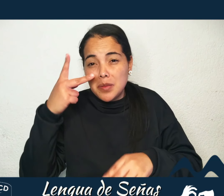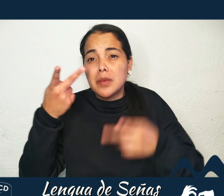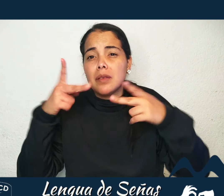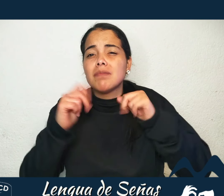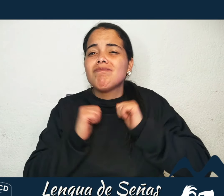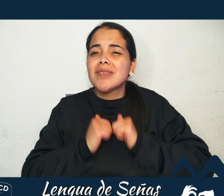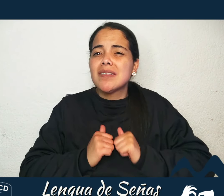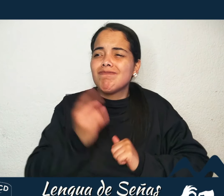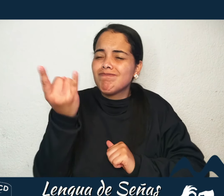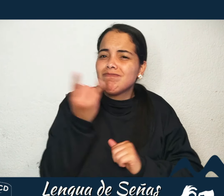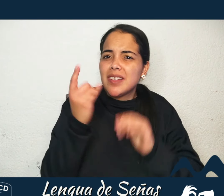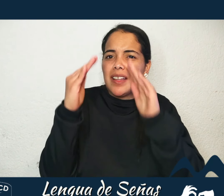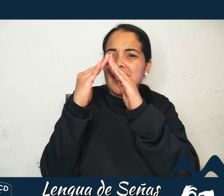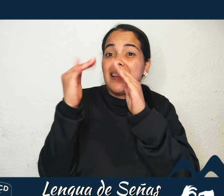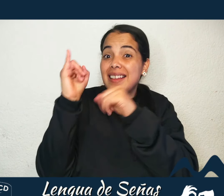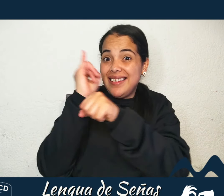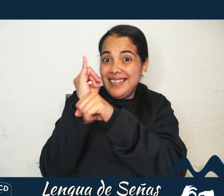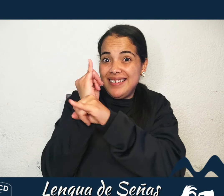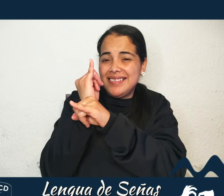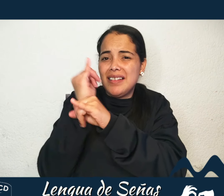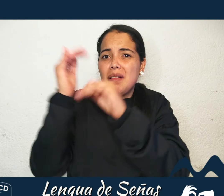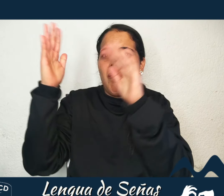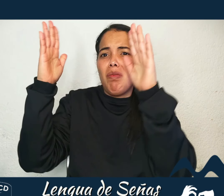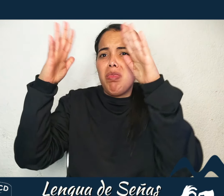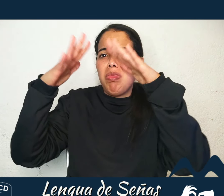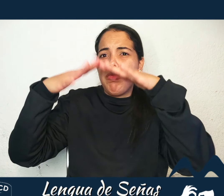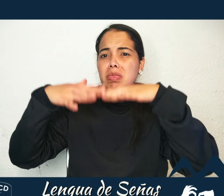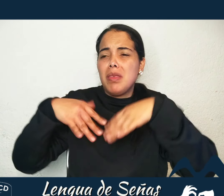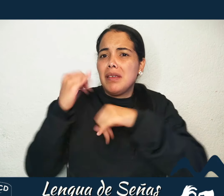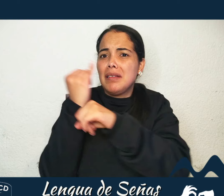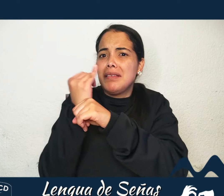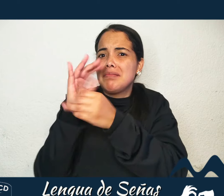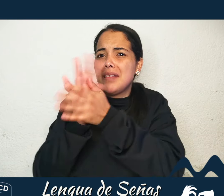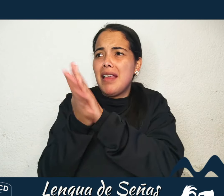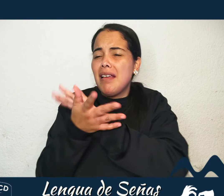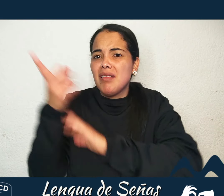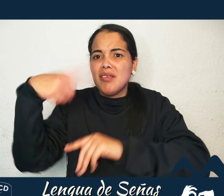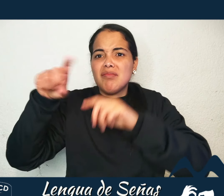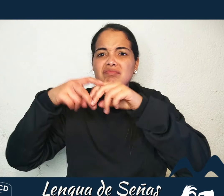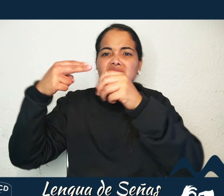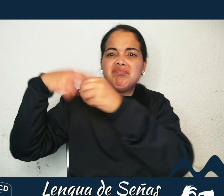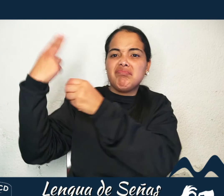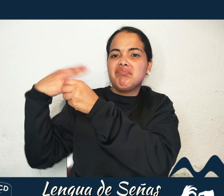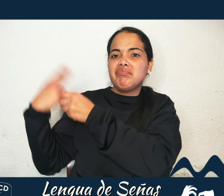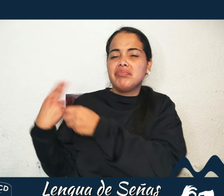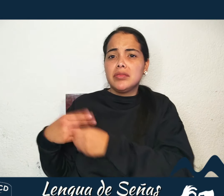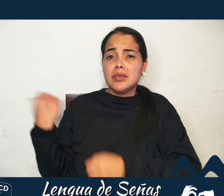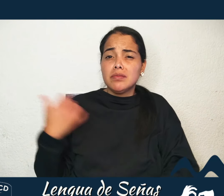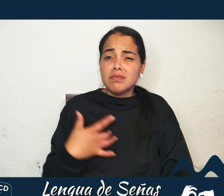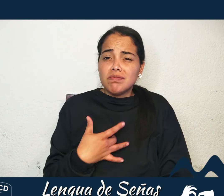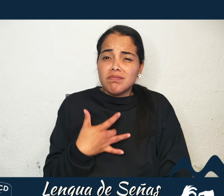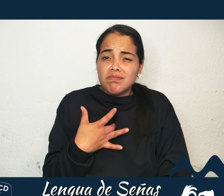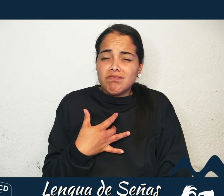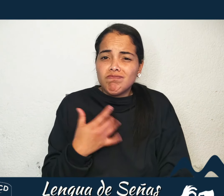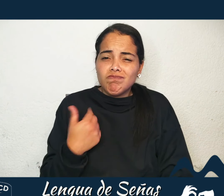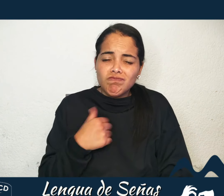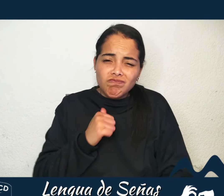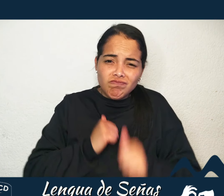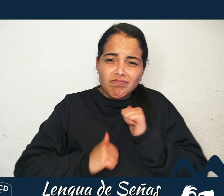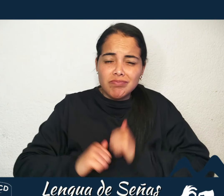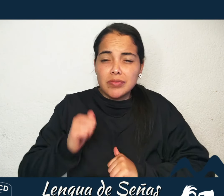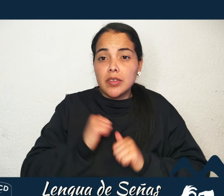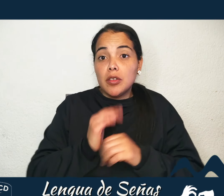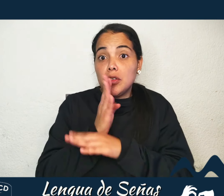sufría. Por él, tanto en el capítulo 11 como aquí en el capítulo 12, dice que él prefiere gloriarse